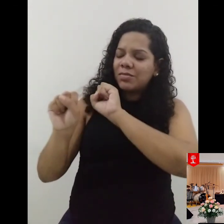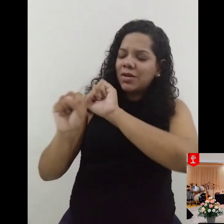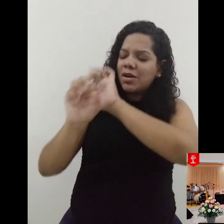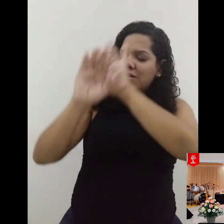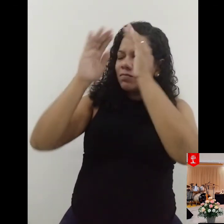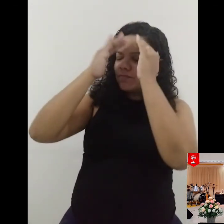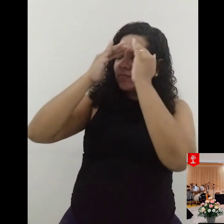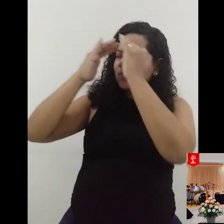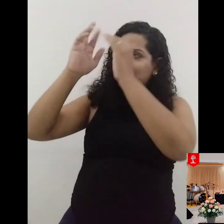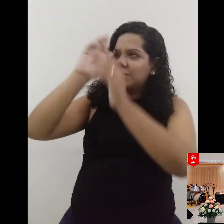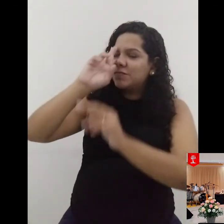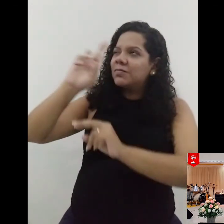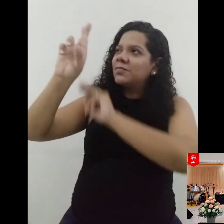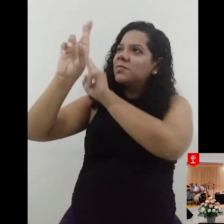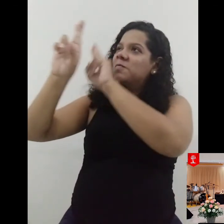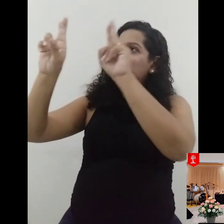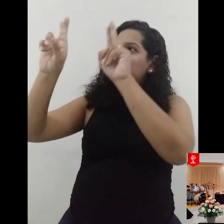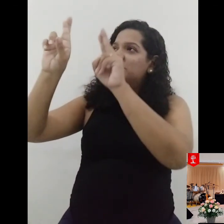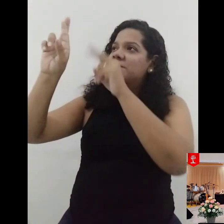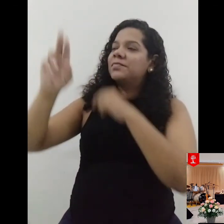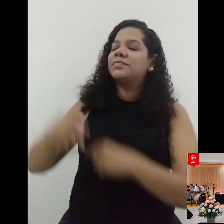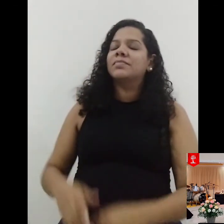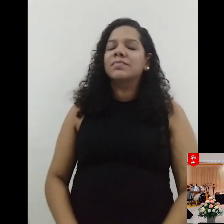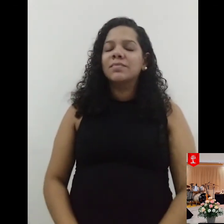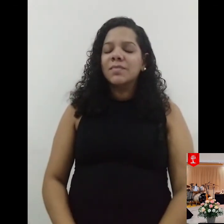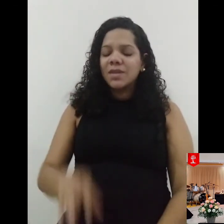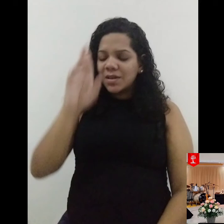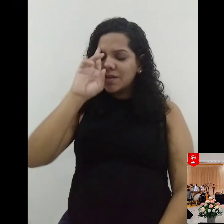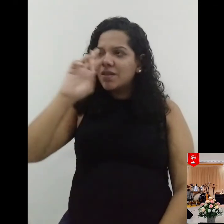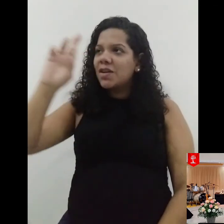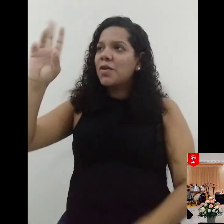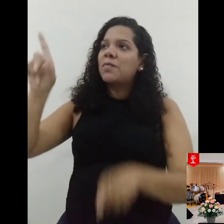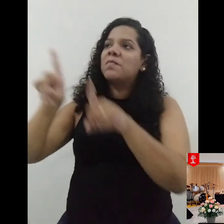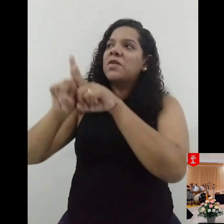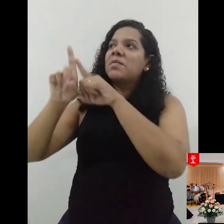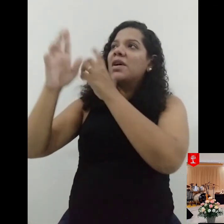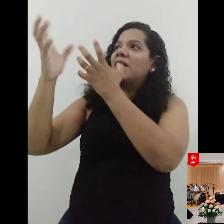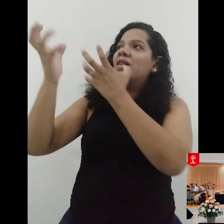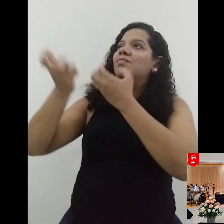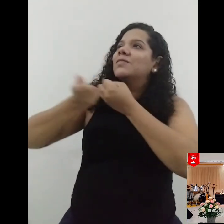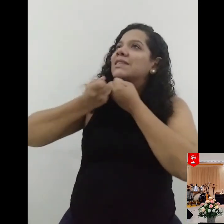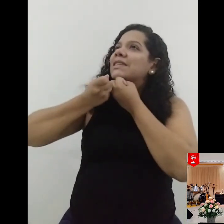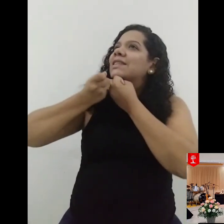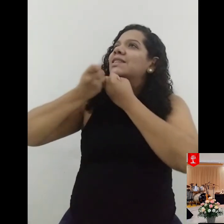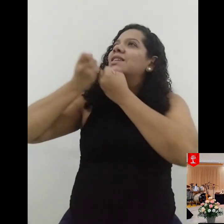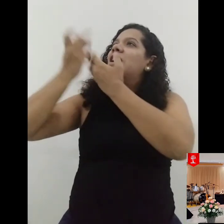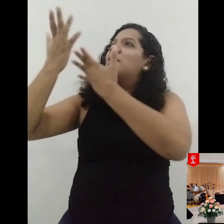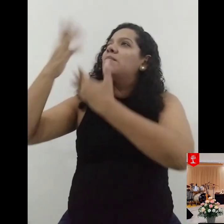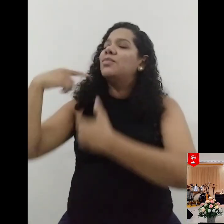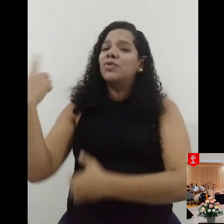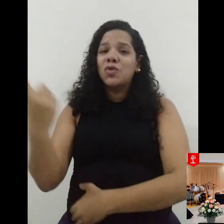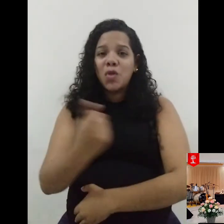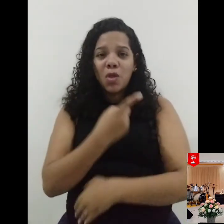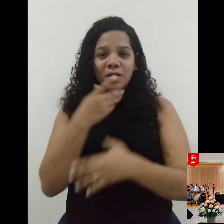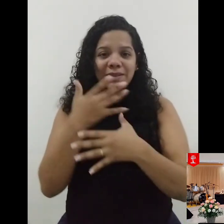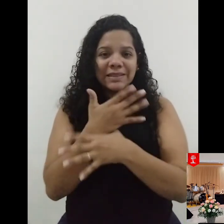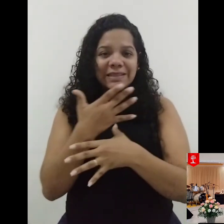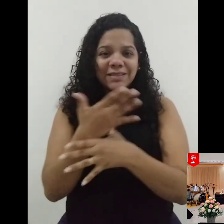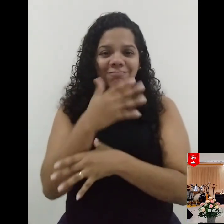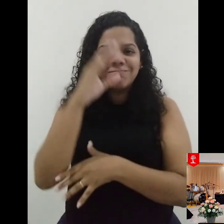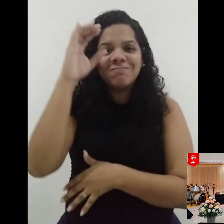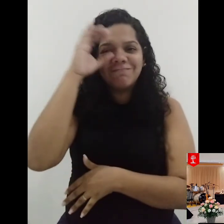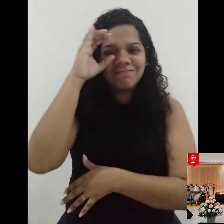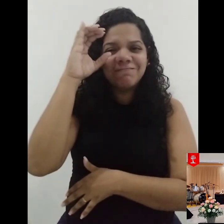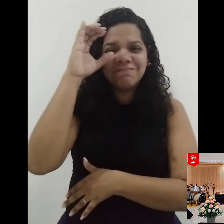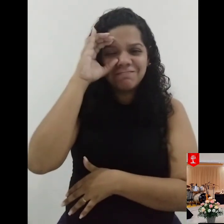Que o Senhor nos abençoe e abrevie esses dias, para que possamos, uma vez superado esse momento,